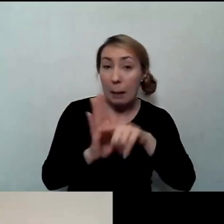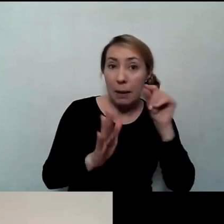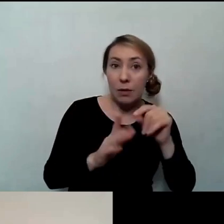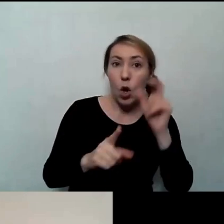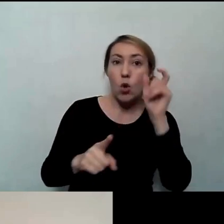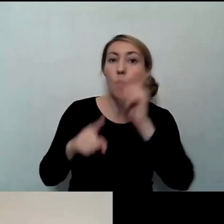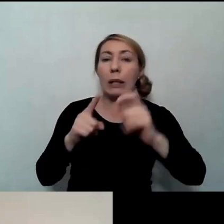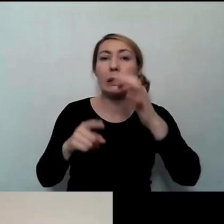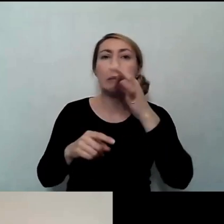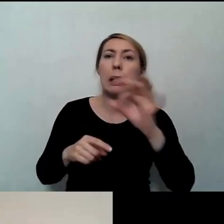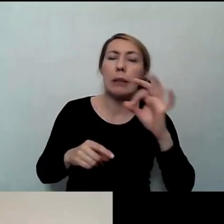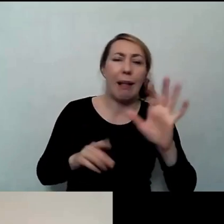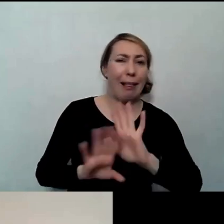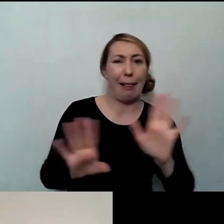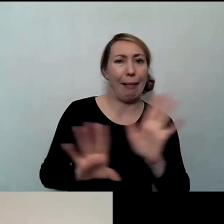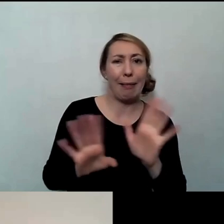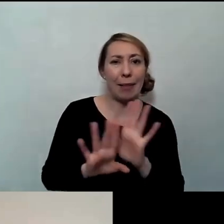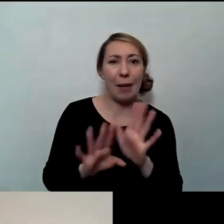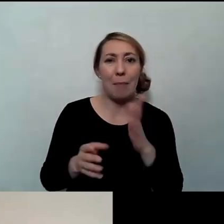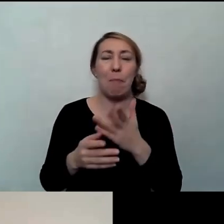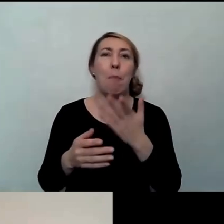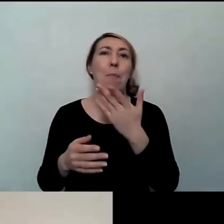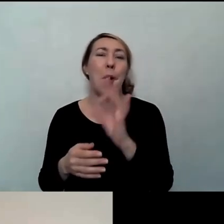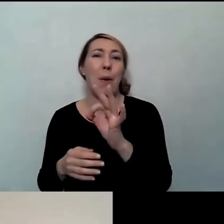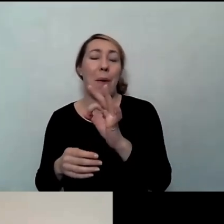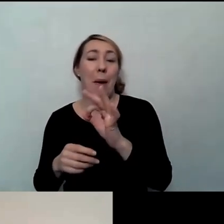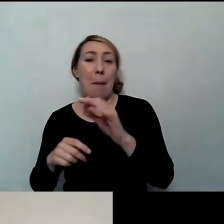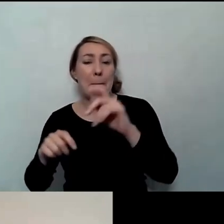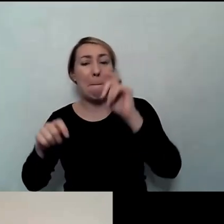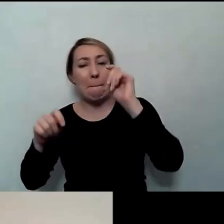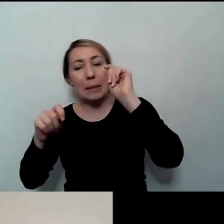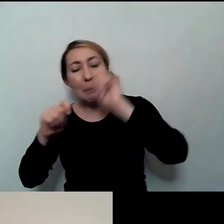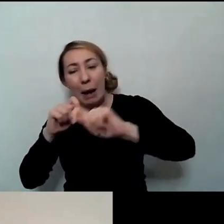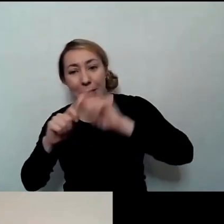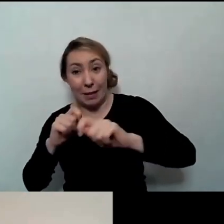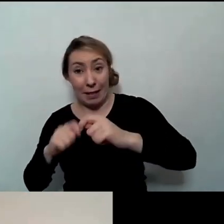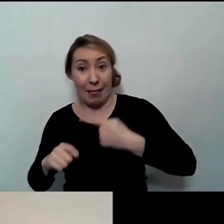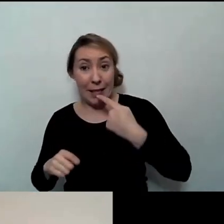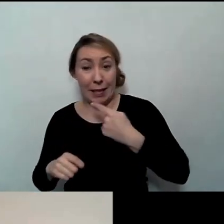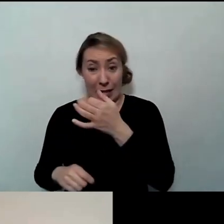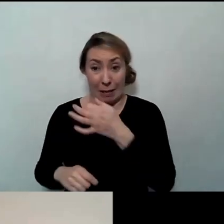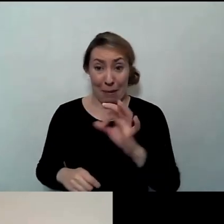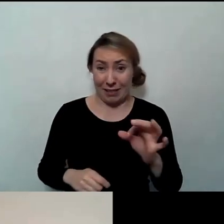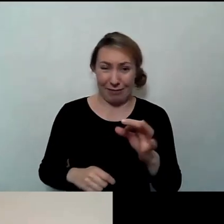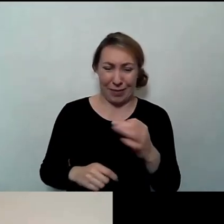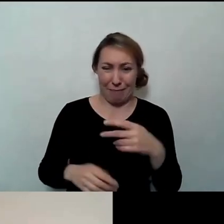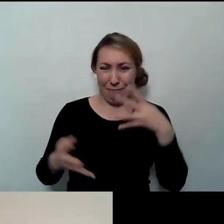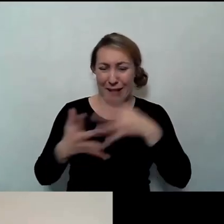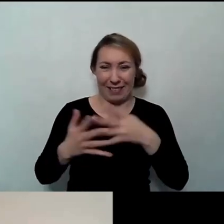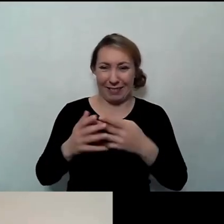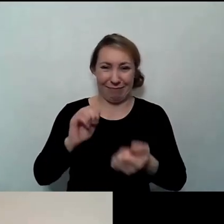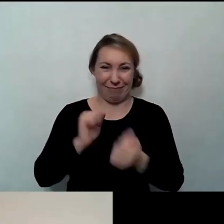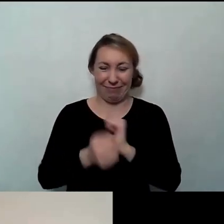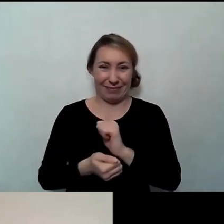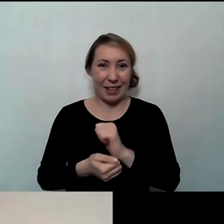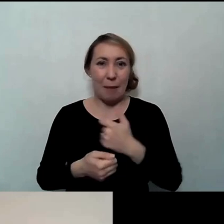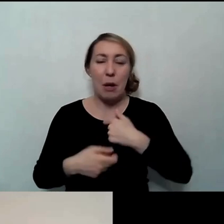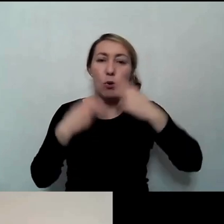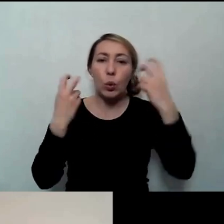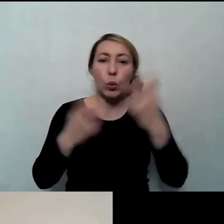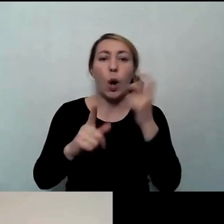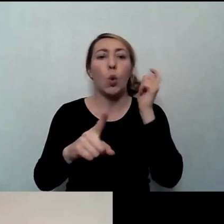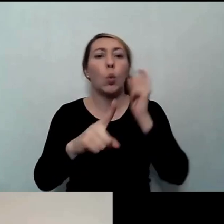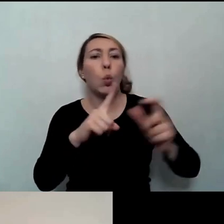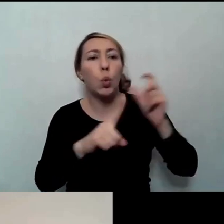terminów specjalistycznych, bo przecież badanie języka specjalistycznego kompletnie by to badanie zniekształciło, czyli szukałyśmy takich